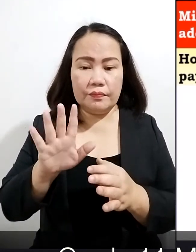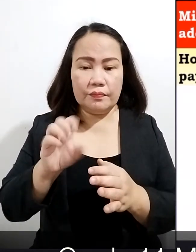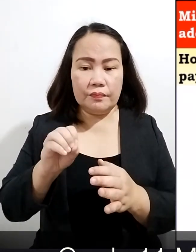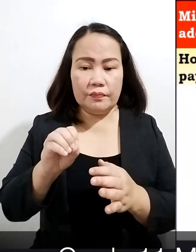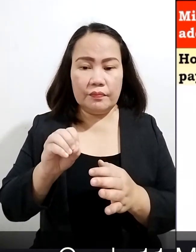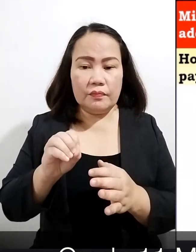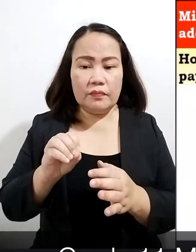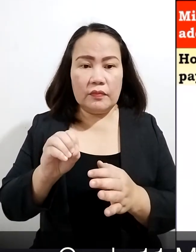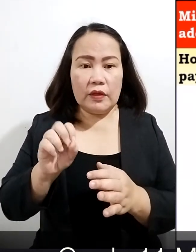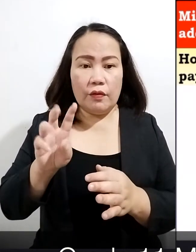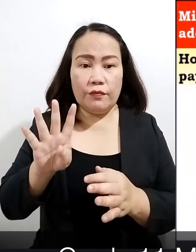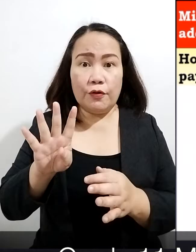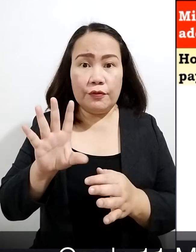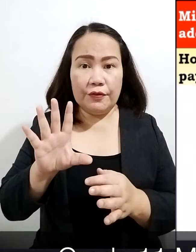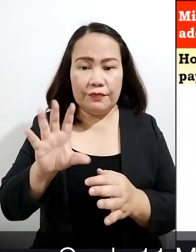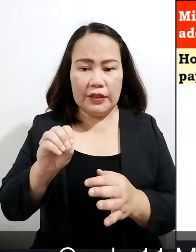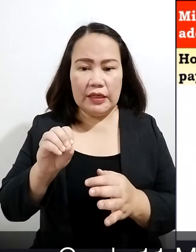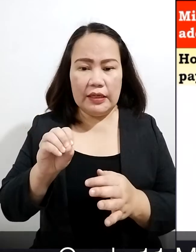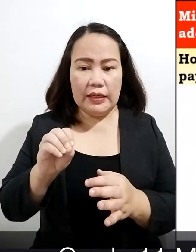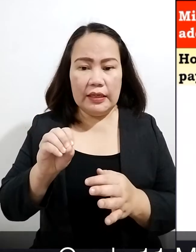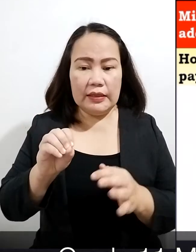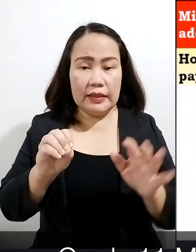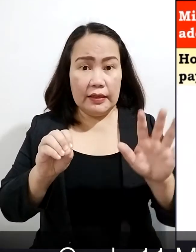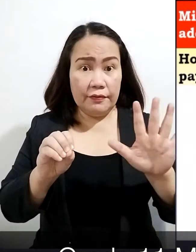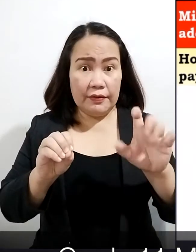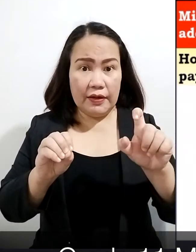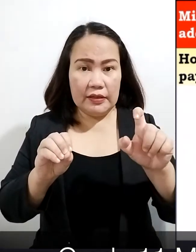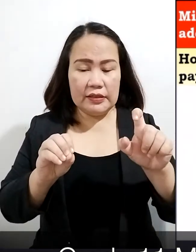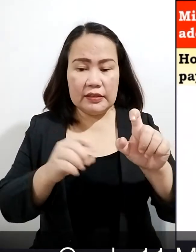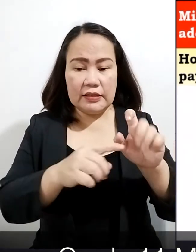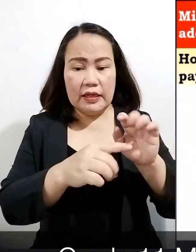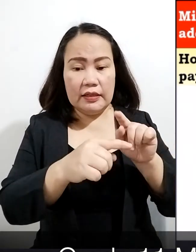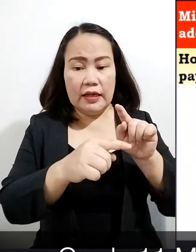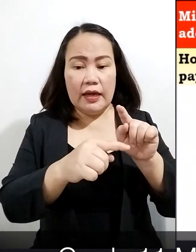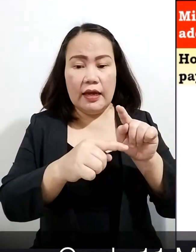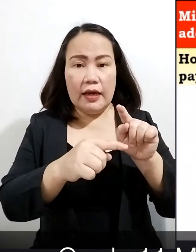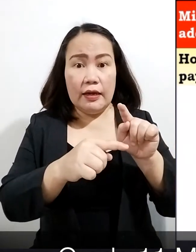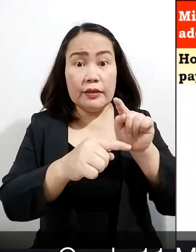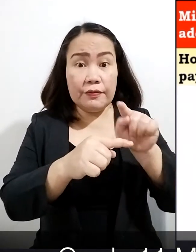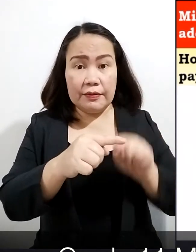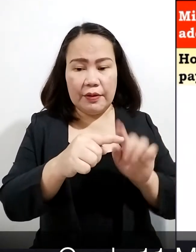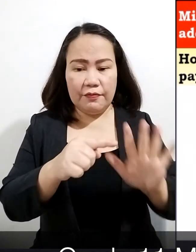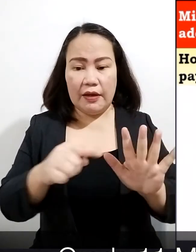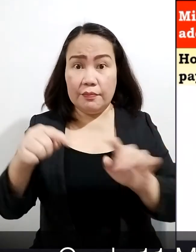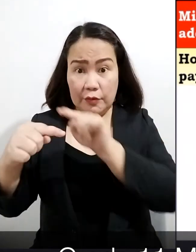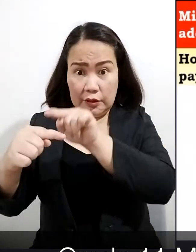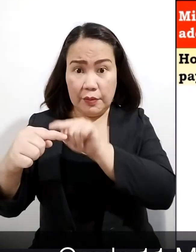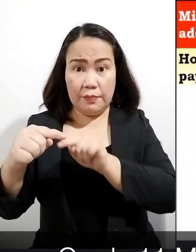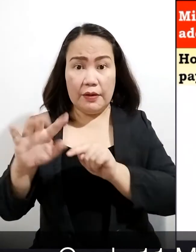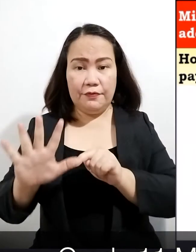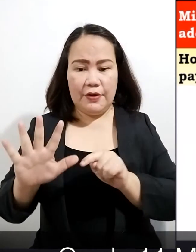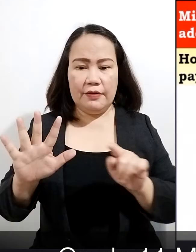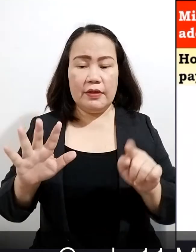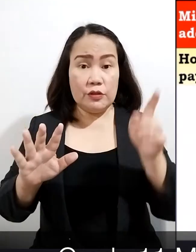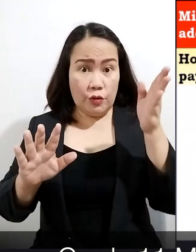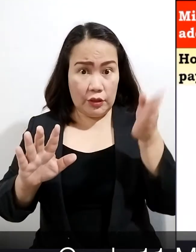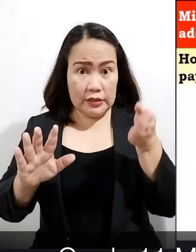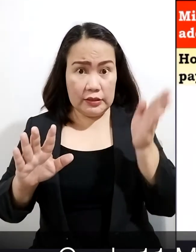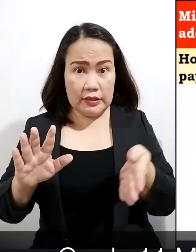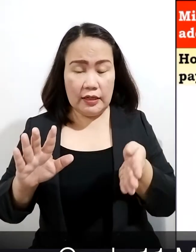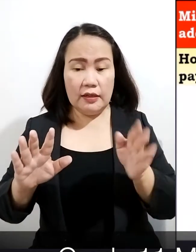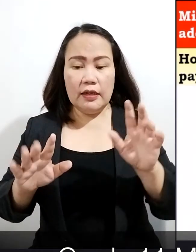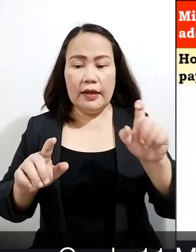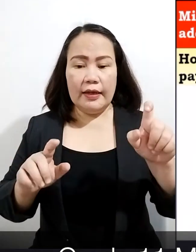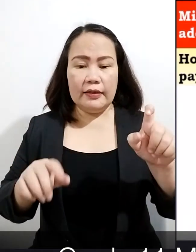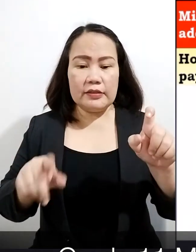Ayan. Divide natin both sides ng 5. Okay, so cancel na dito sa isang side.